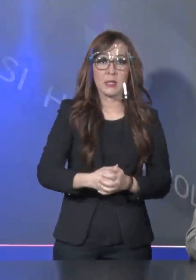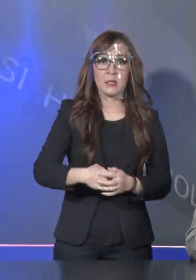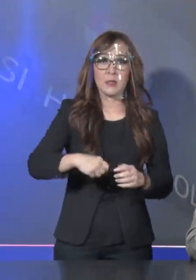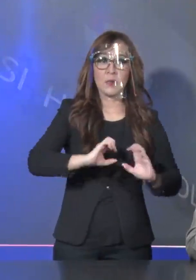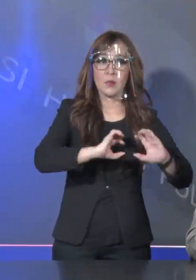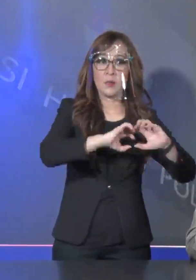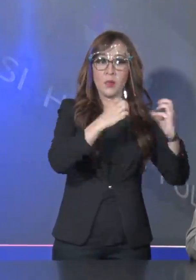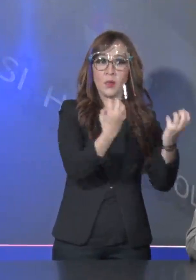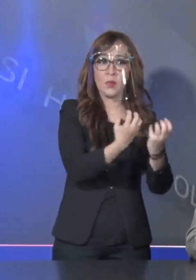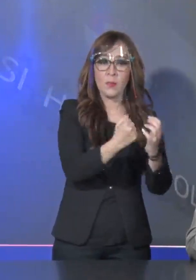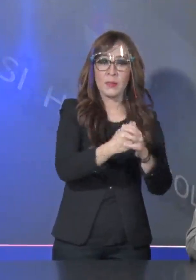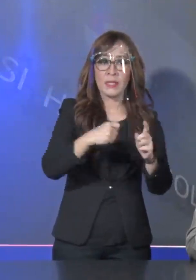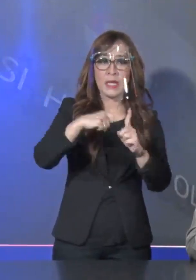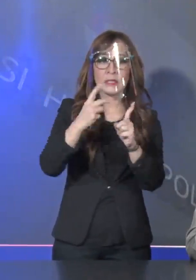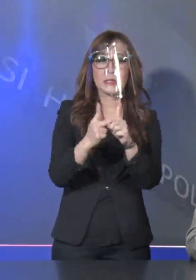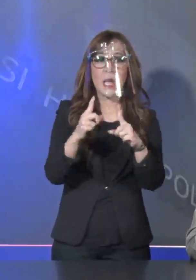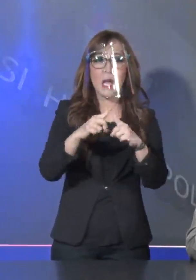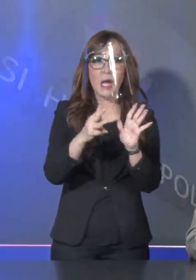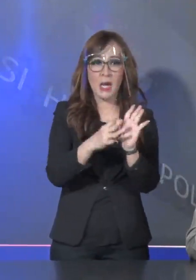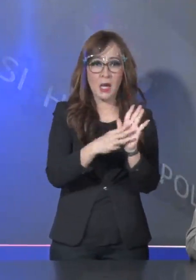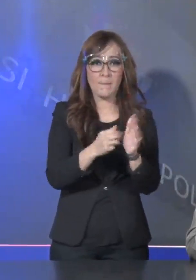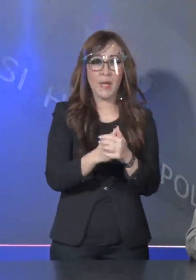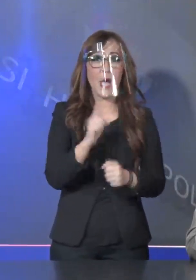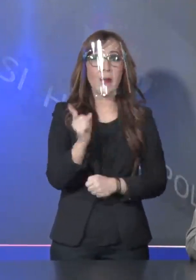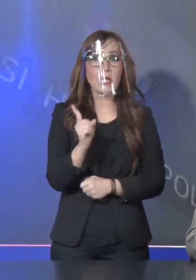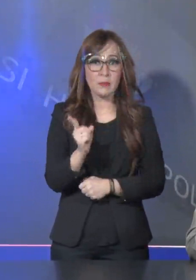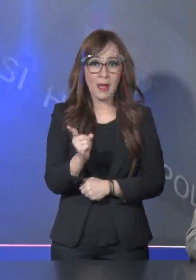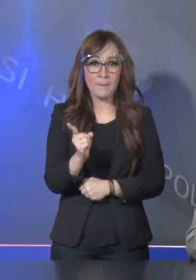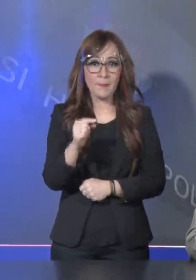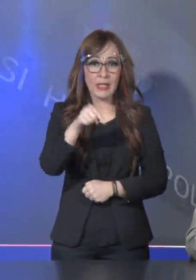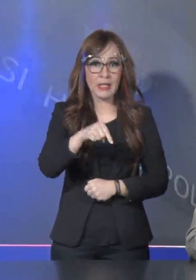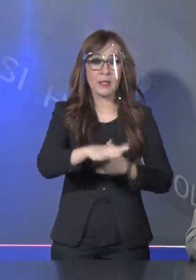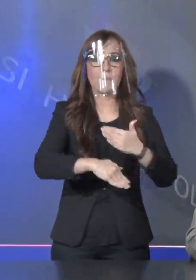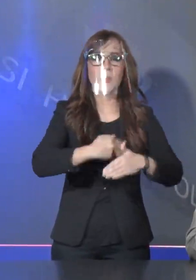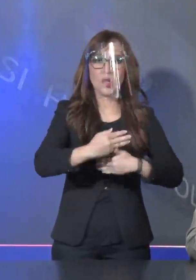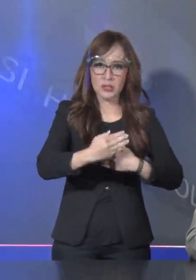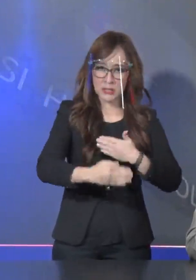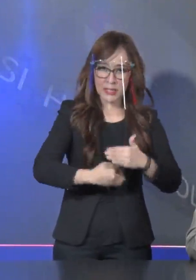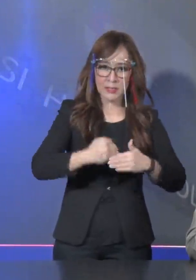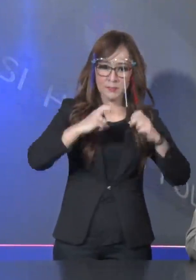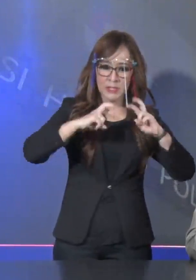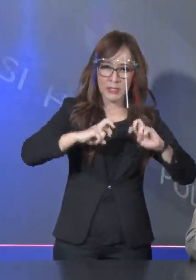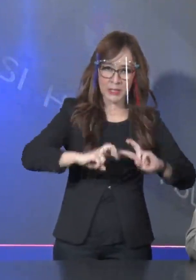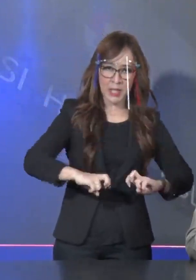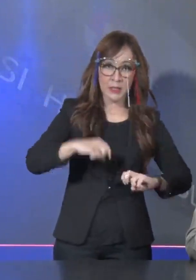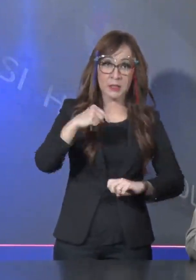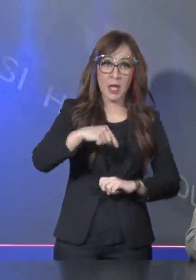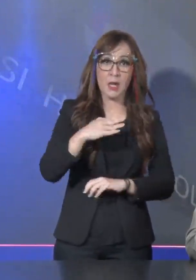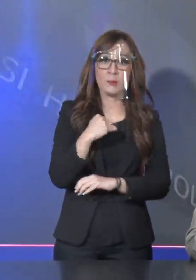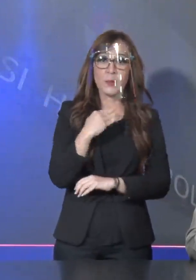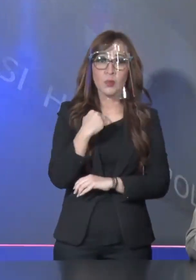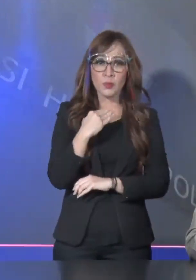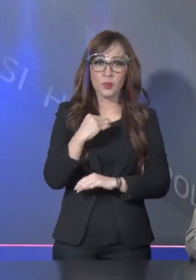Kalau bicara mengapa dan mengapa anggota bisa melakukan, ini proses penyidikan. Itu masih kita tunggu nanti hasil